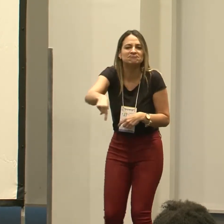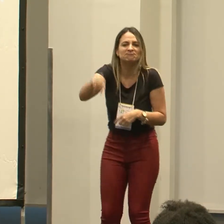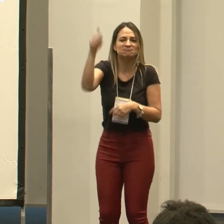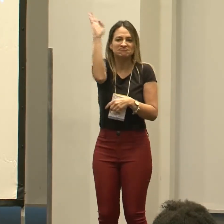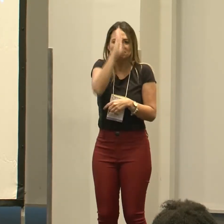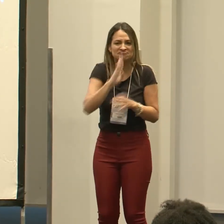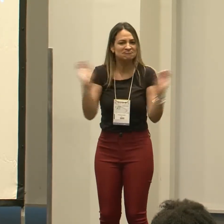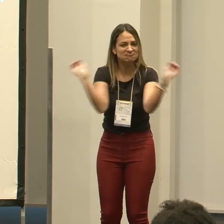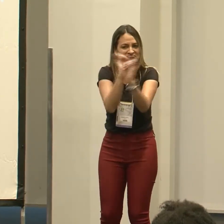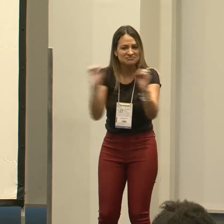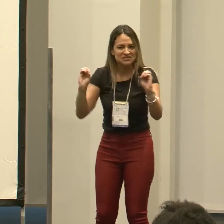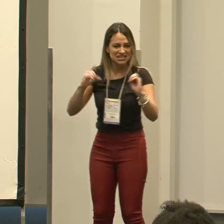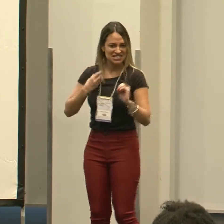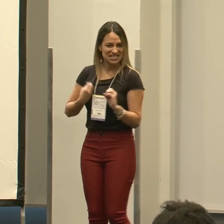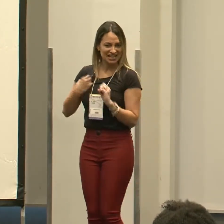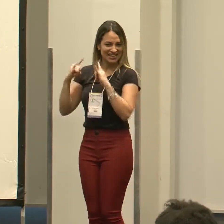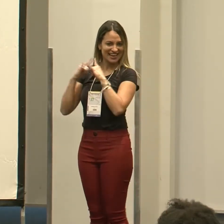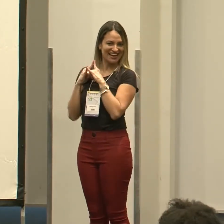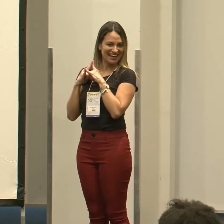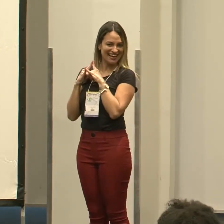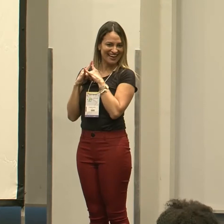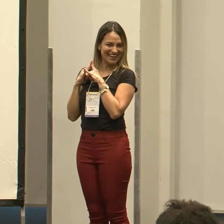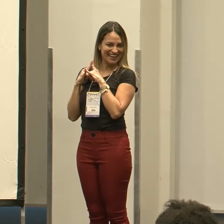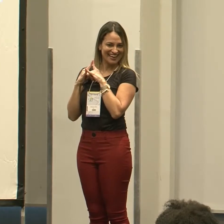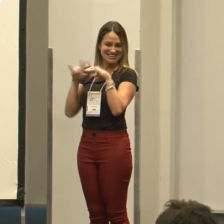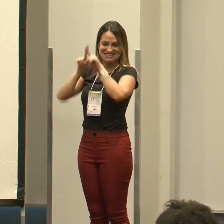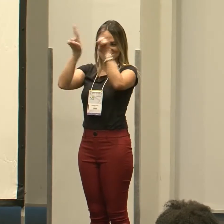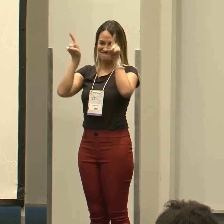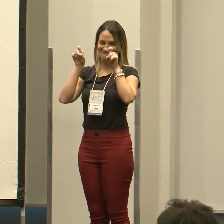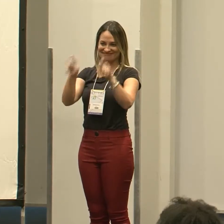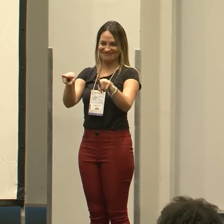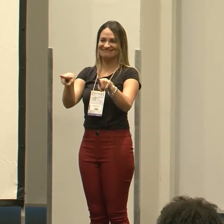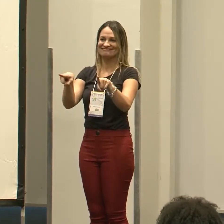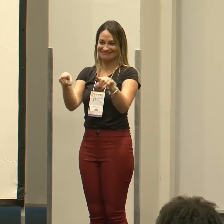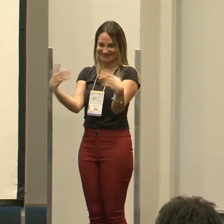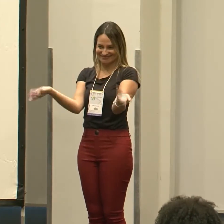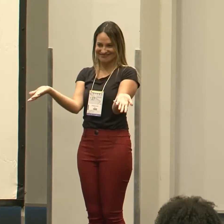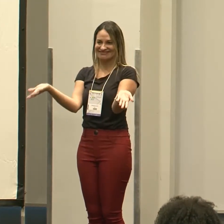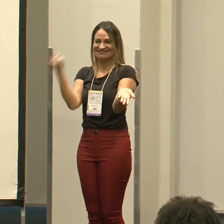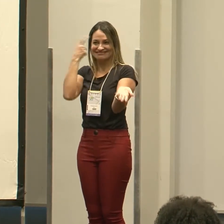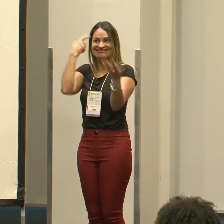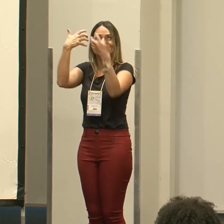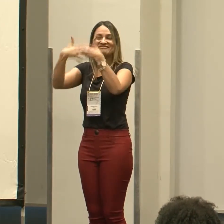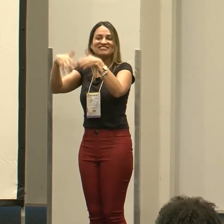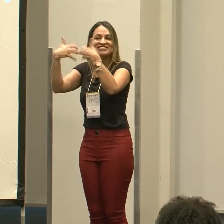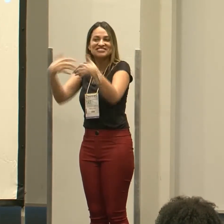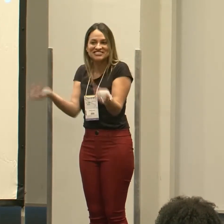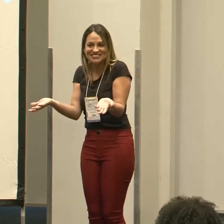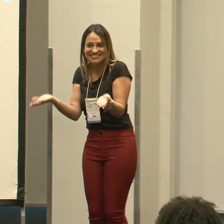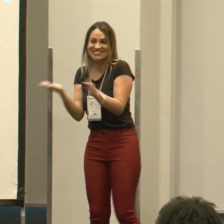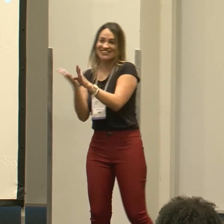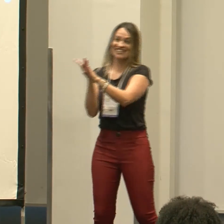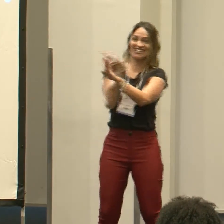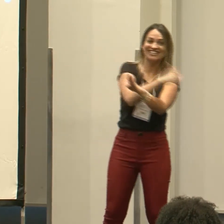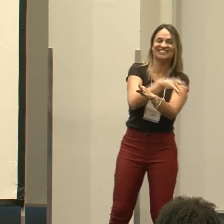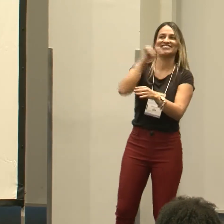Brasil, criaram um Instituto de Surdos. Porque sem ele, será que nós teríamos o INES? Vocês